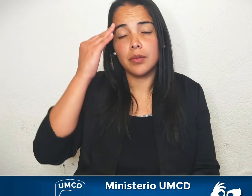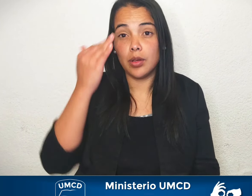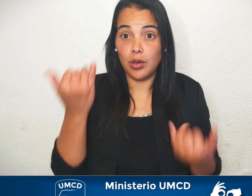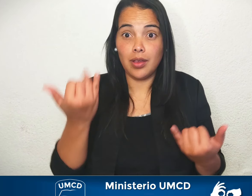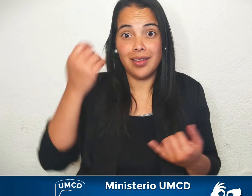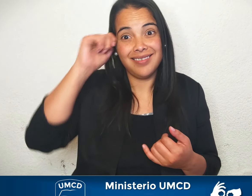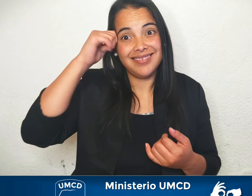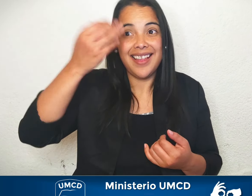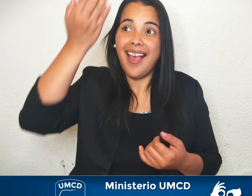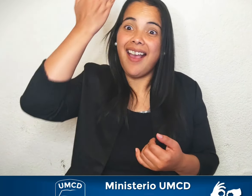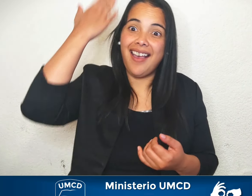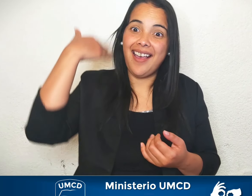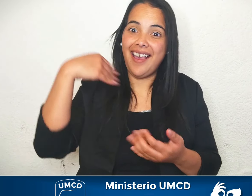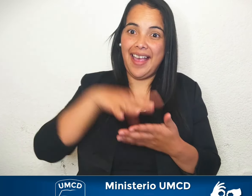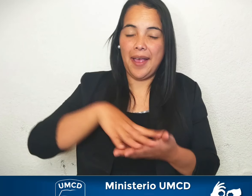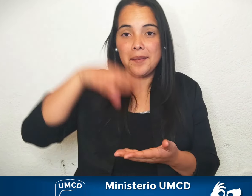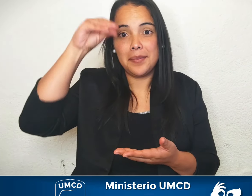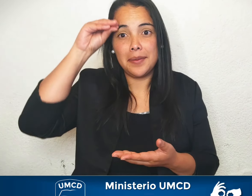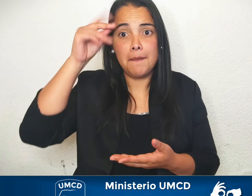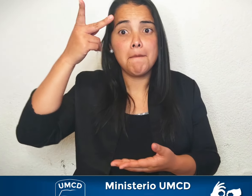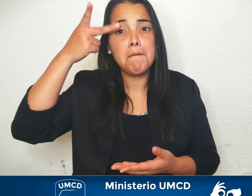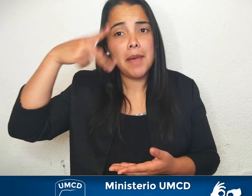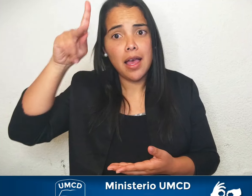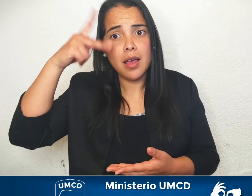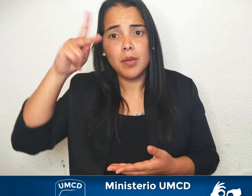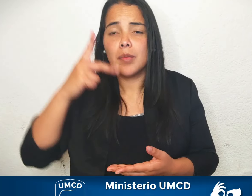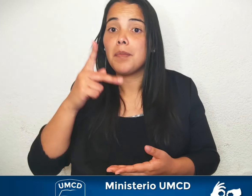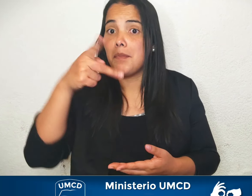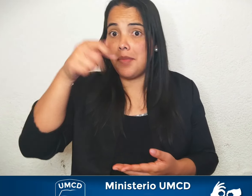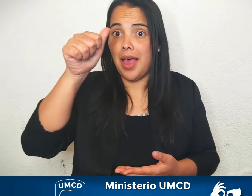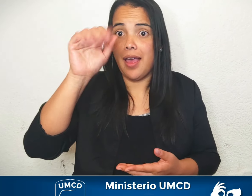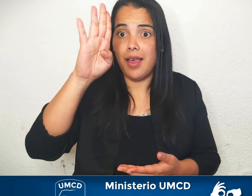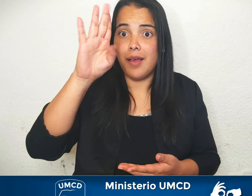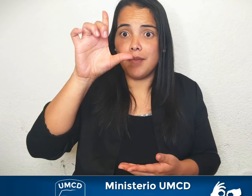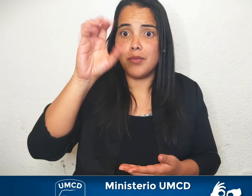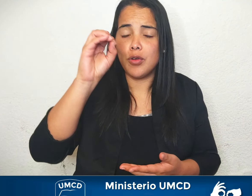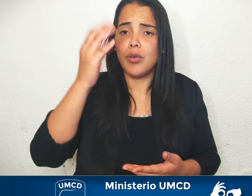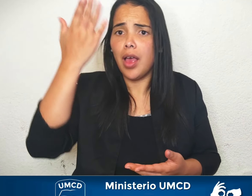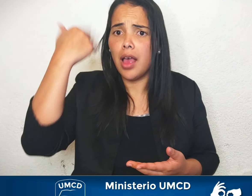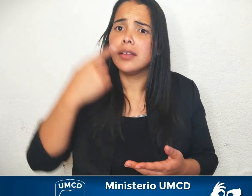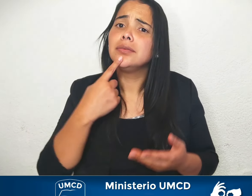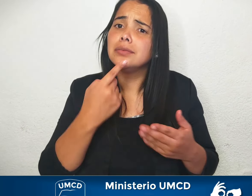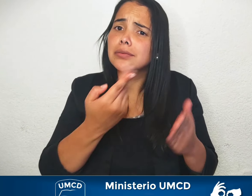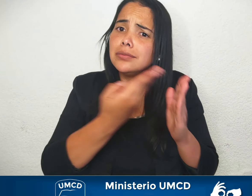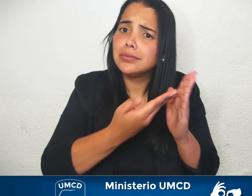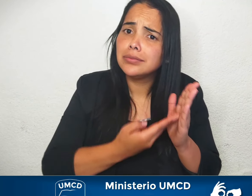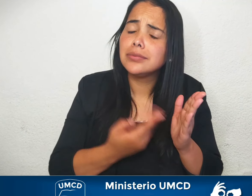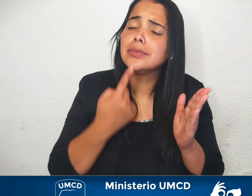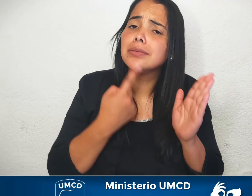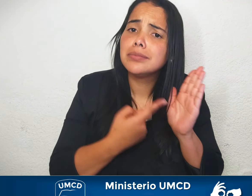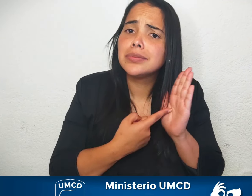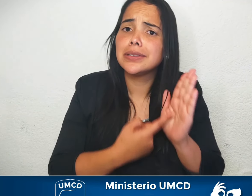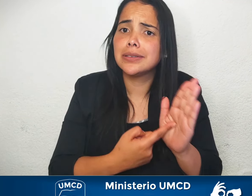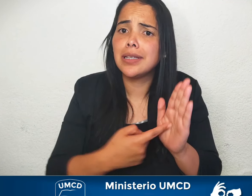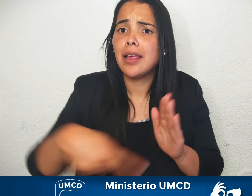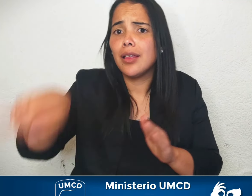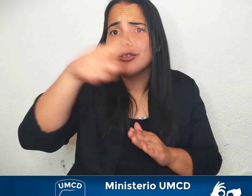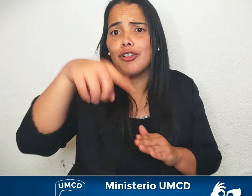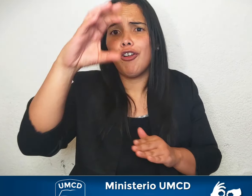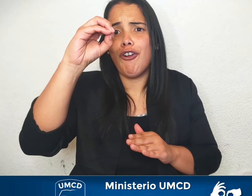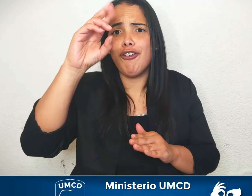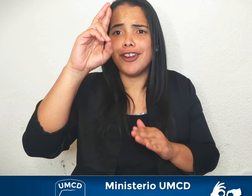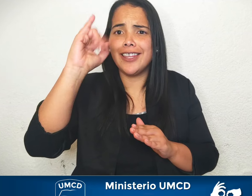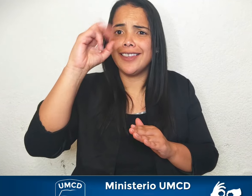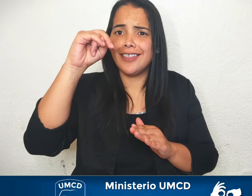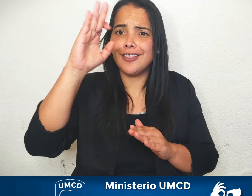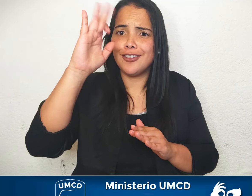Como habíamos mencionado en unas lecciones anteriores, Pablo quería enfatizar en estos primeros capítulos de la primera carta a los